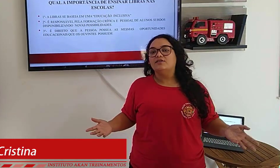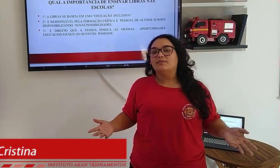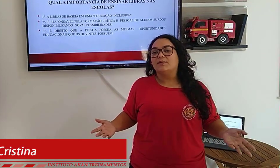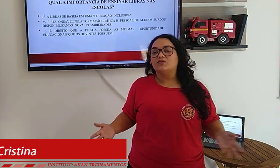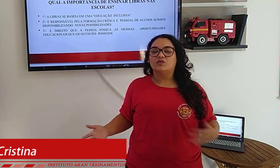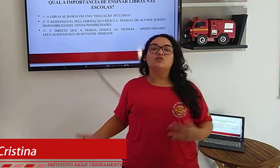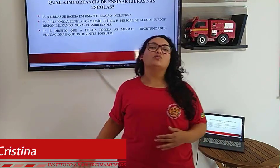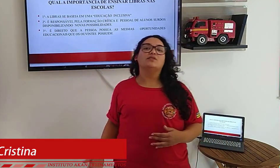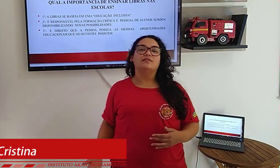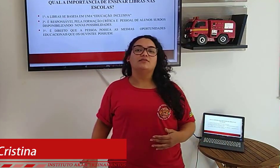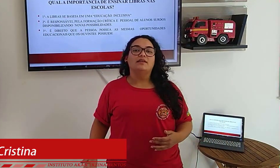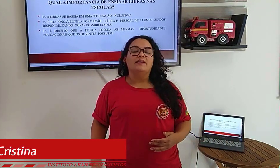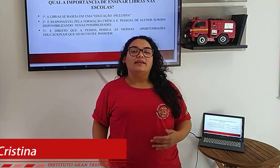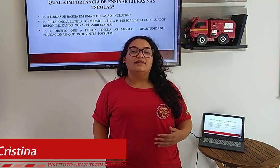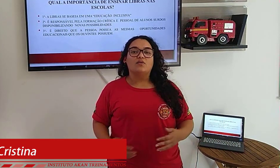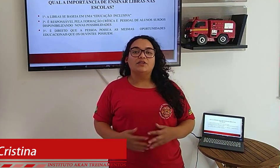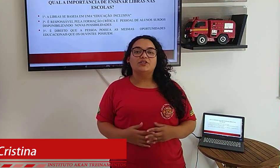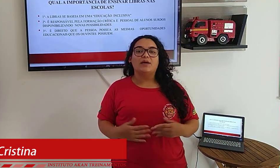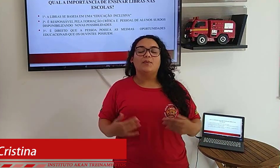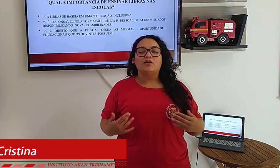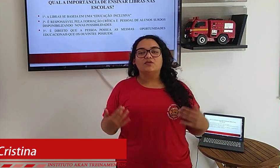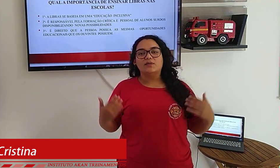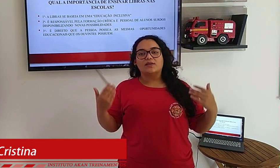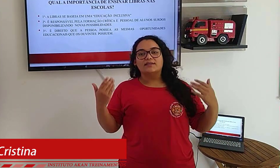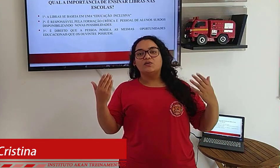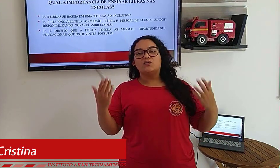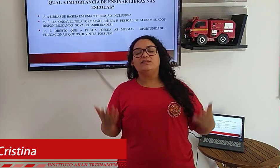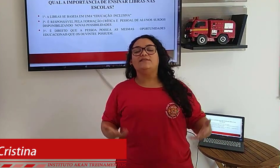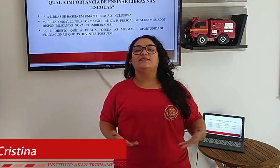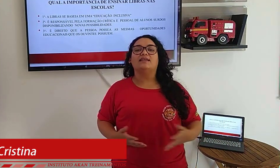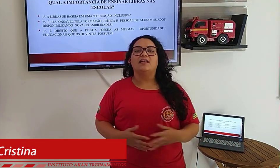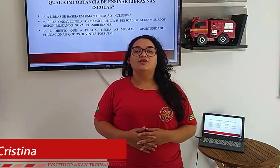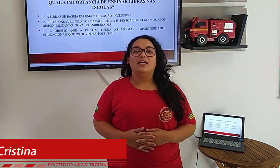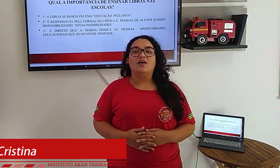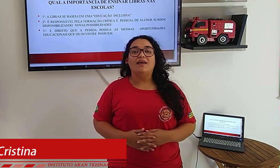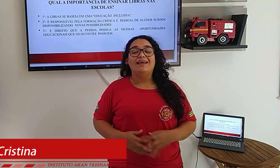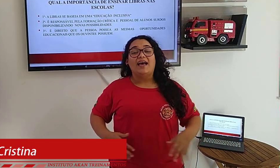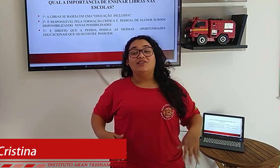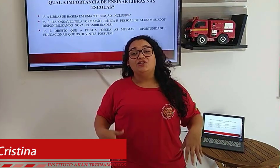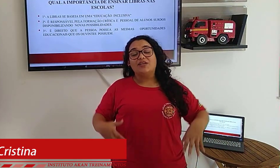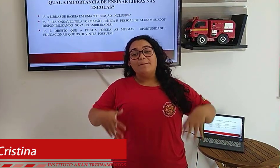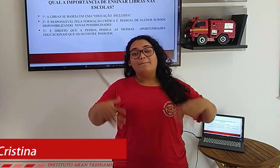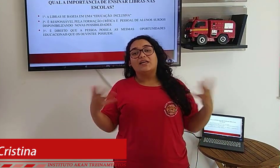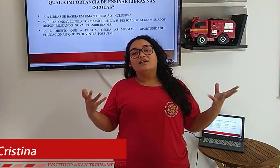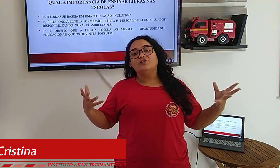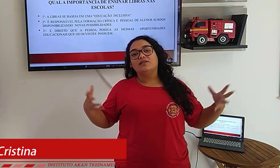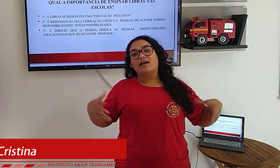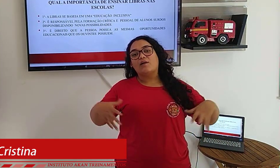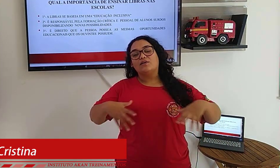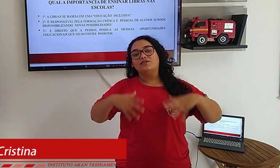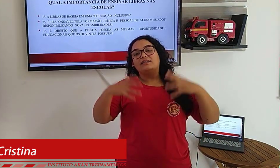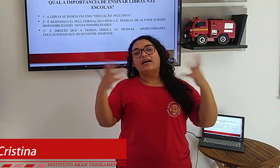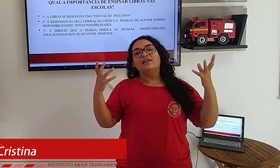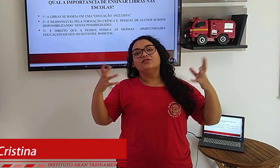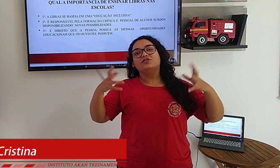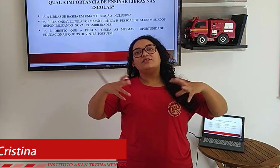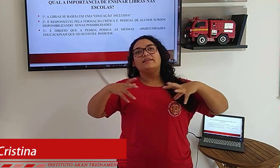pessoas surdas? Então, quando a gente aborda sobre educação inclusiva em sala de aula, a gente abrange a quantidade